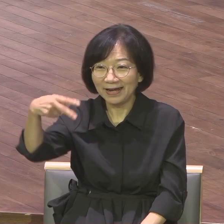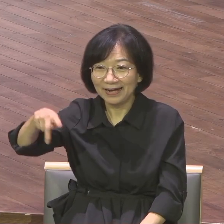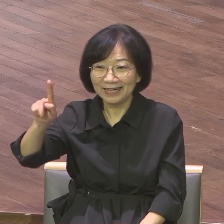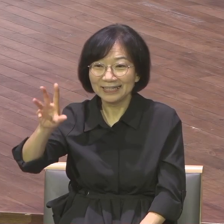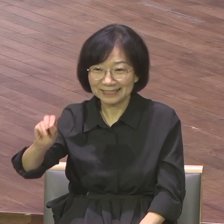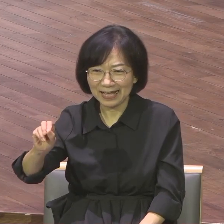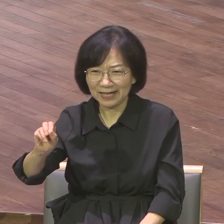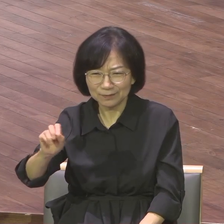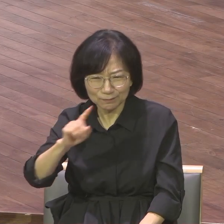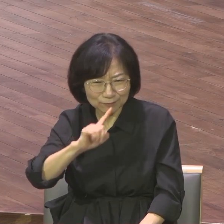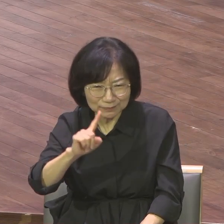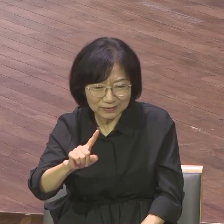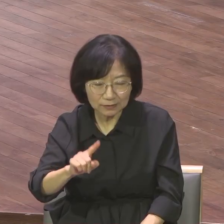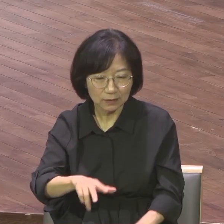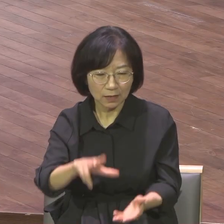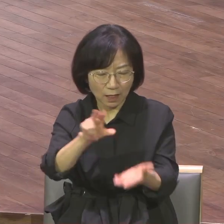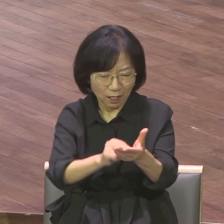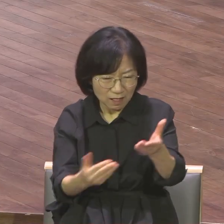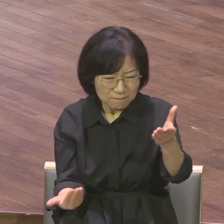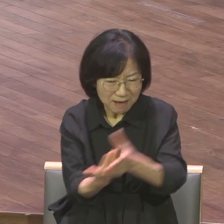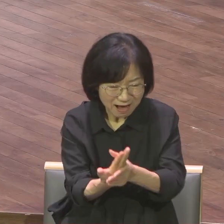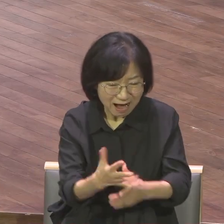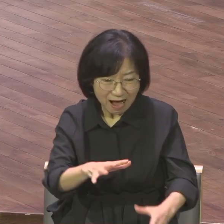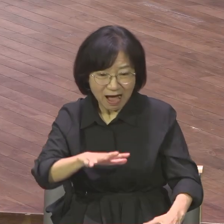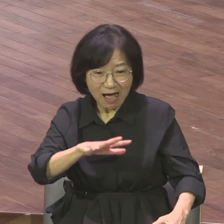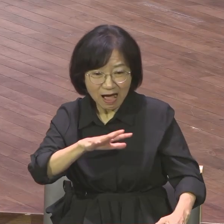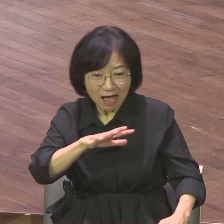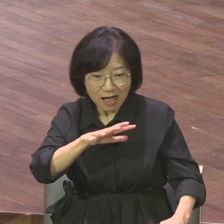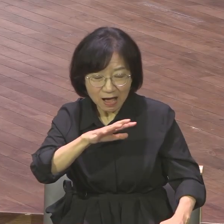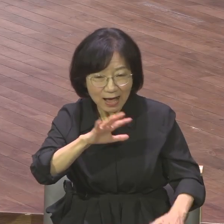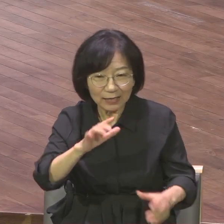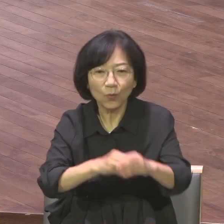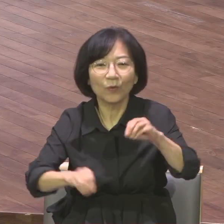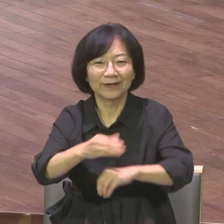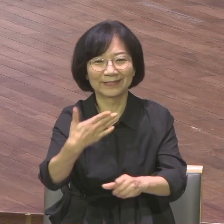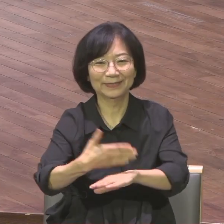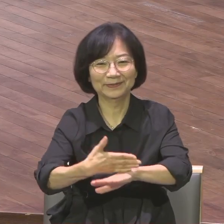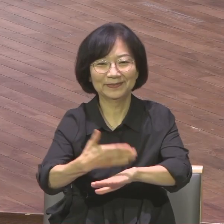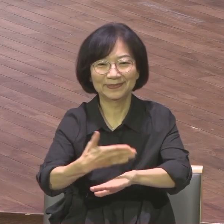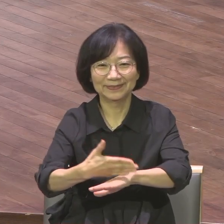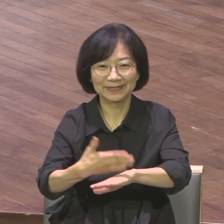어려울 때, 힘들 때, 도저히 감사할 수 없는 상황인데